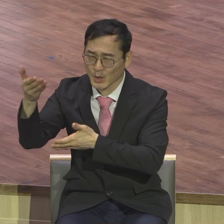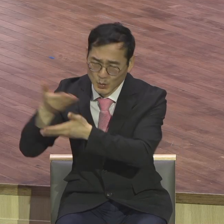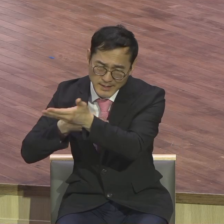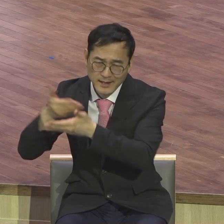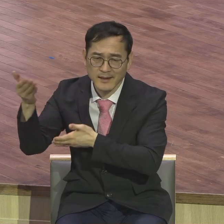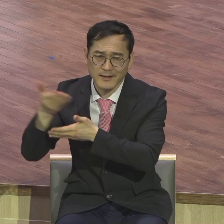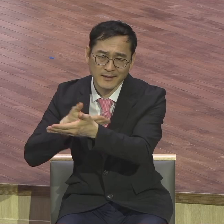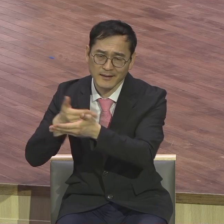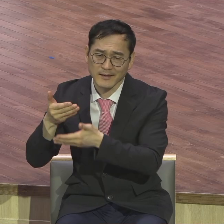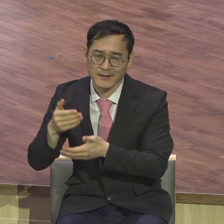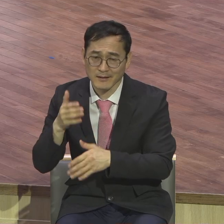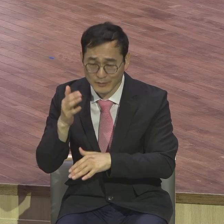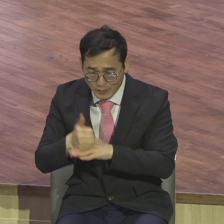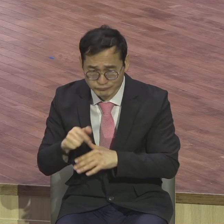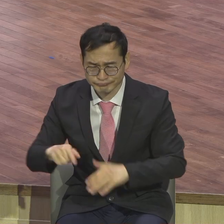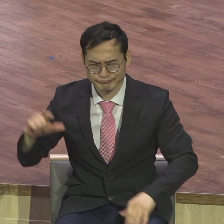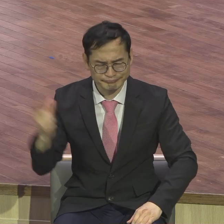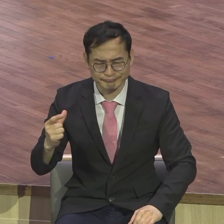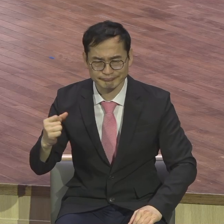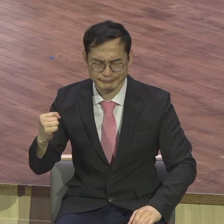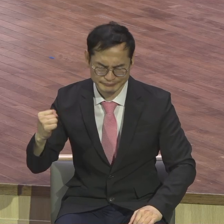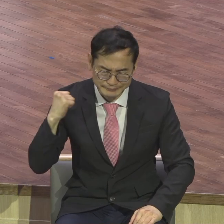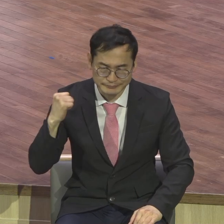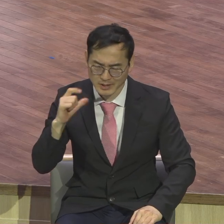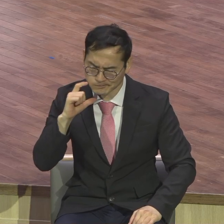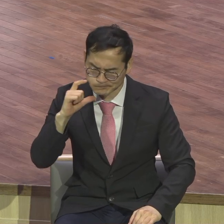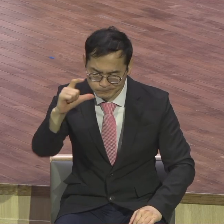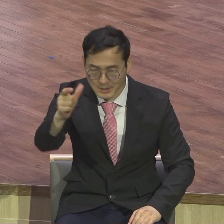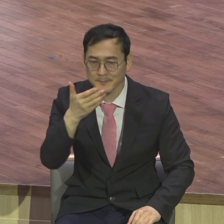낙심하고 실망하고 힘 빠지고 그런 거 없어.